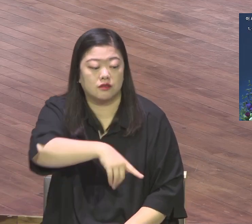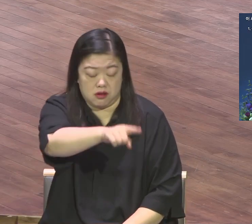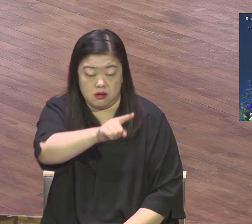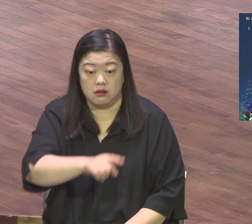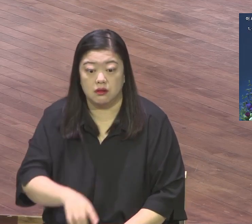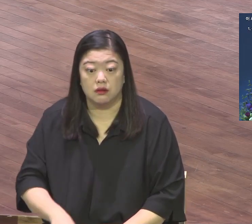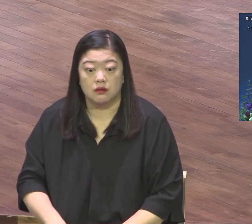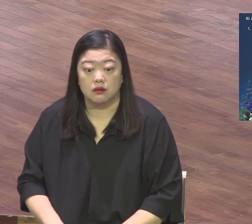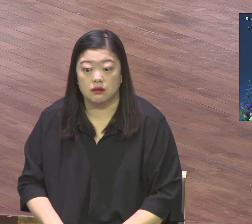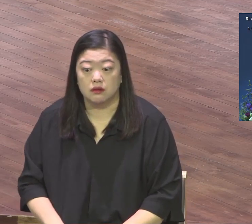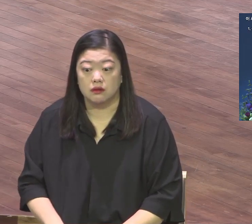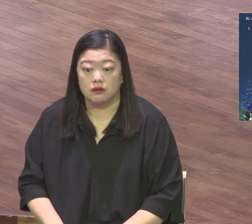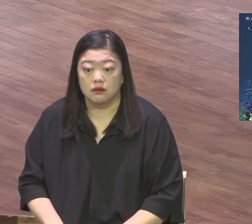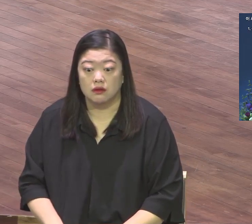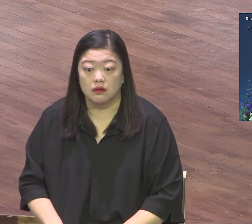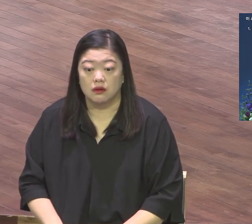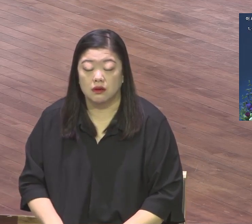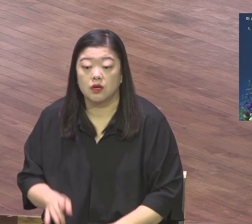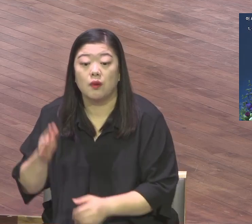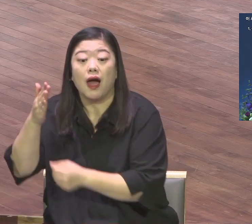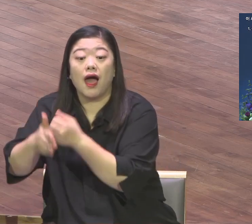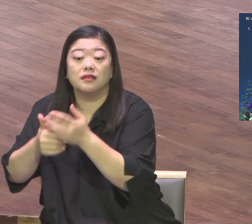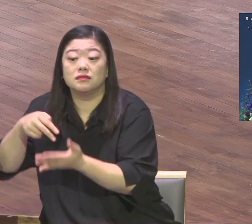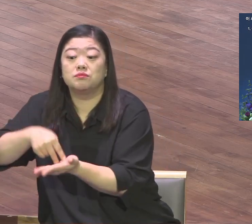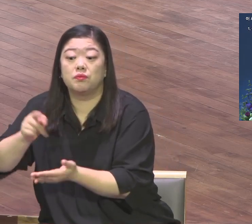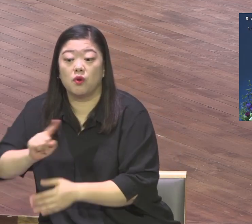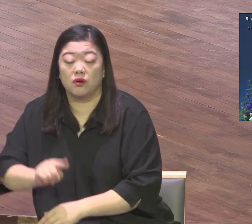그 기도를 하나님 들어주겠냐고 내라도 안 들어주는데